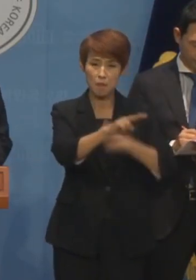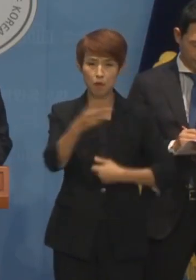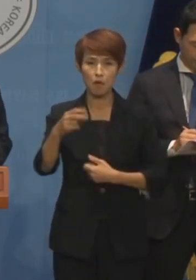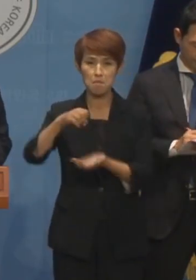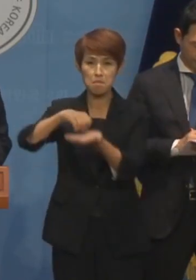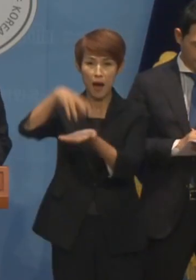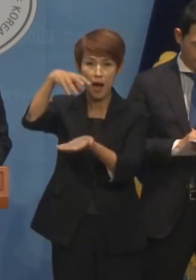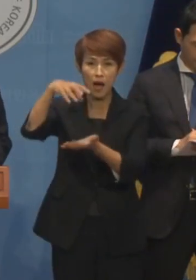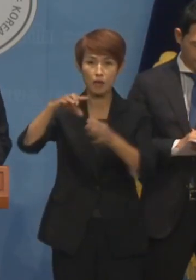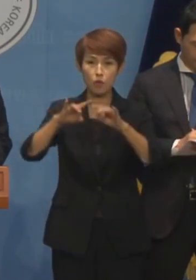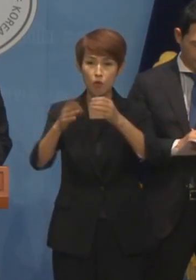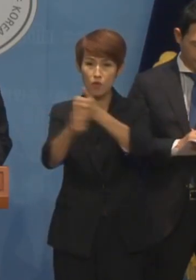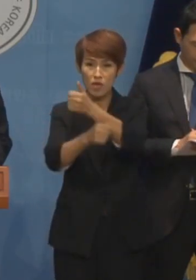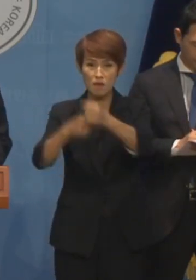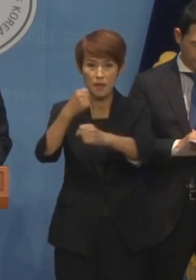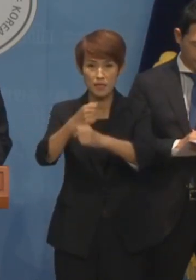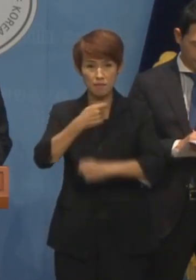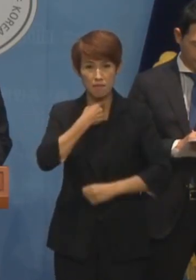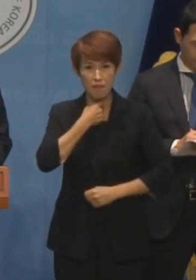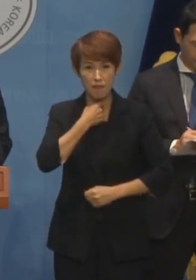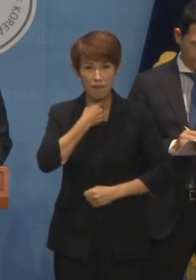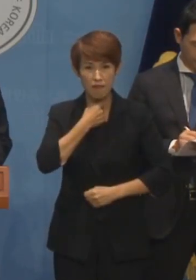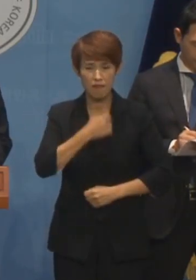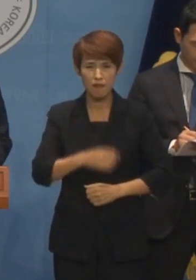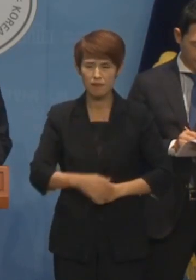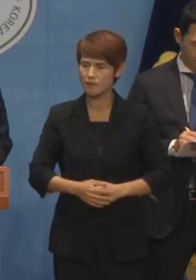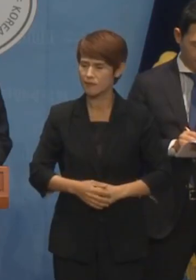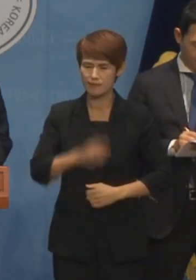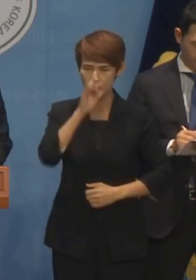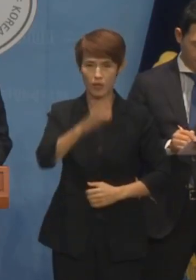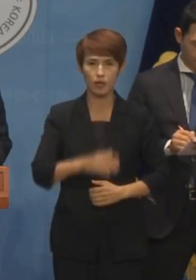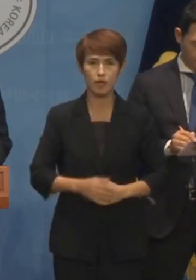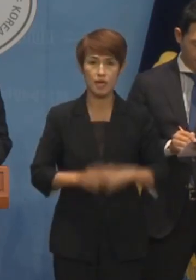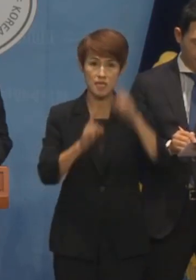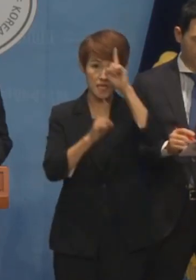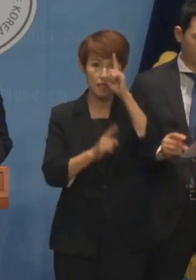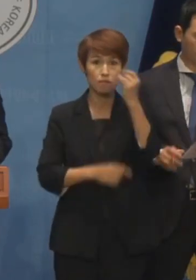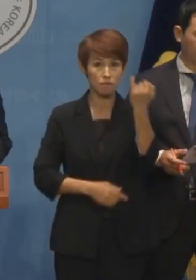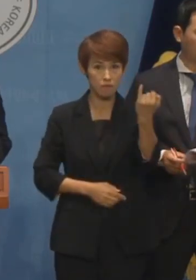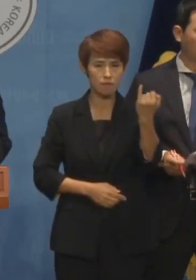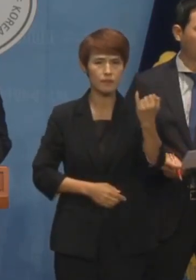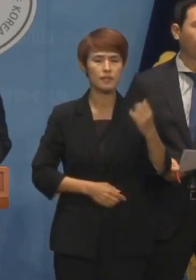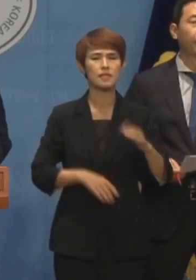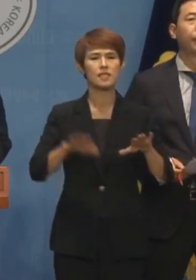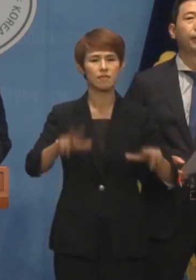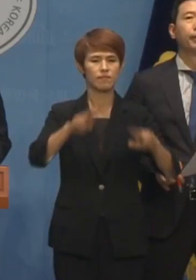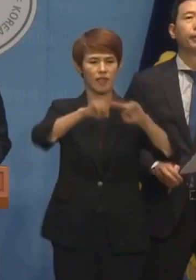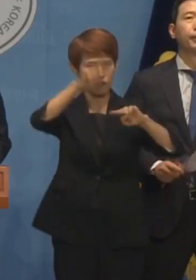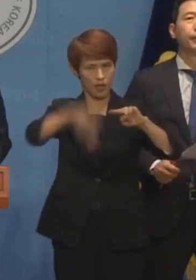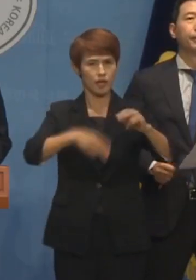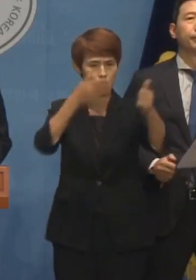전락시킬 속셈이 아니라면 이진숙 후보자는 당장 사퇴하라.